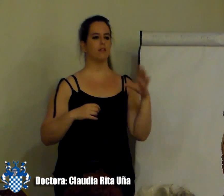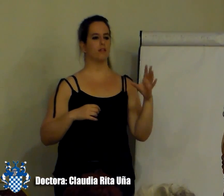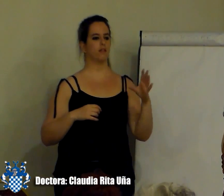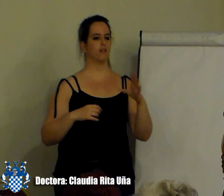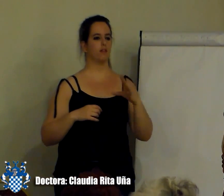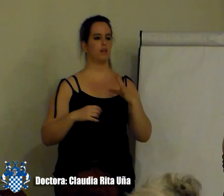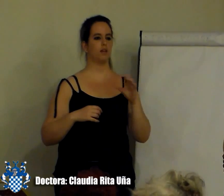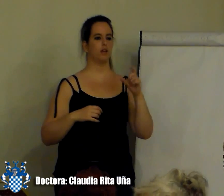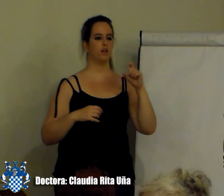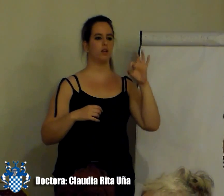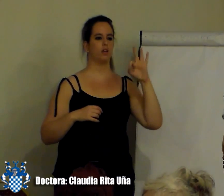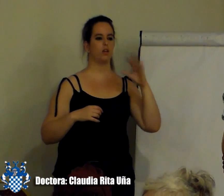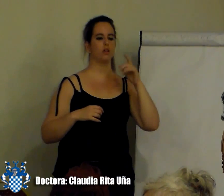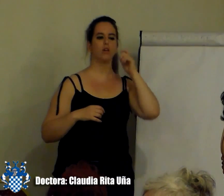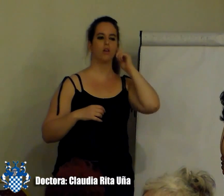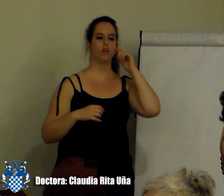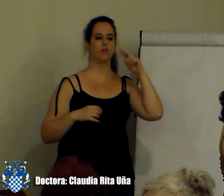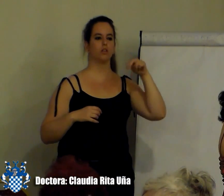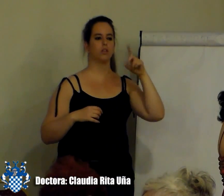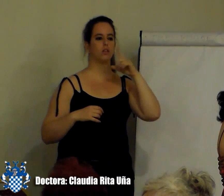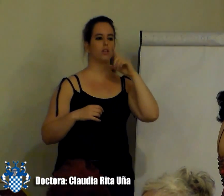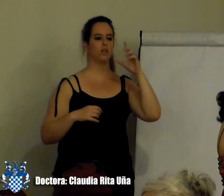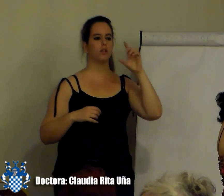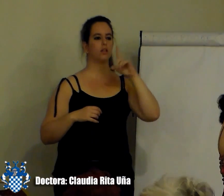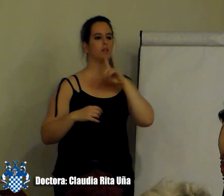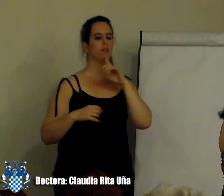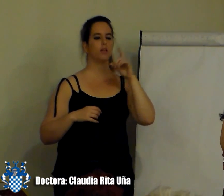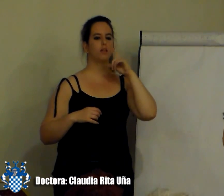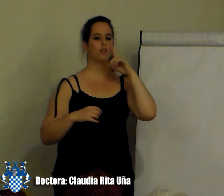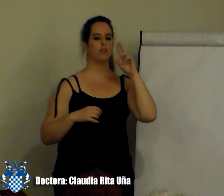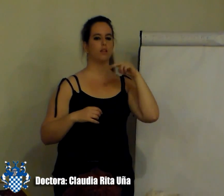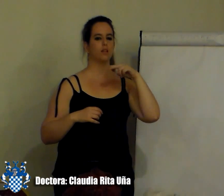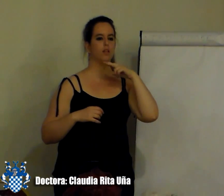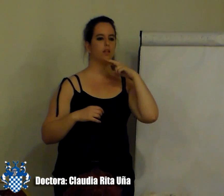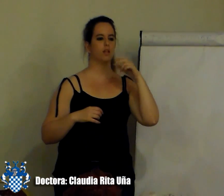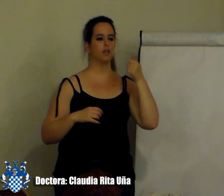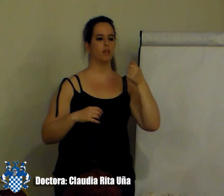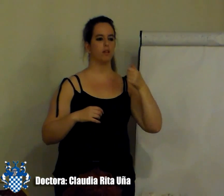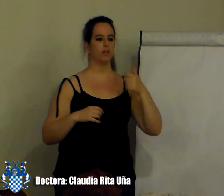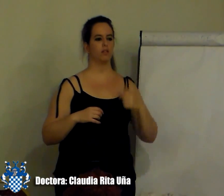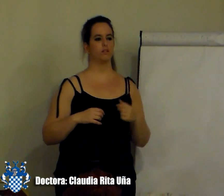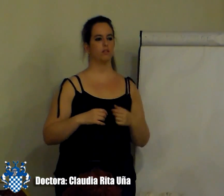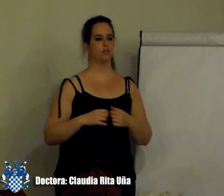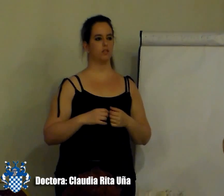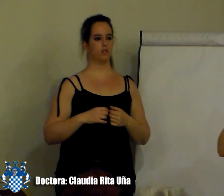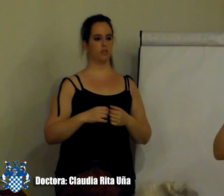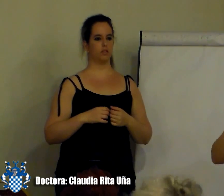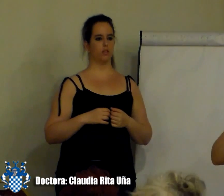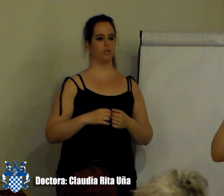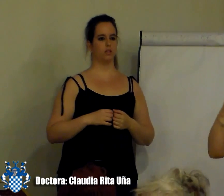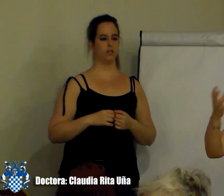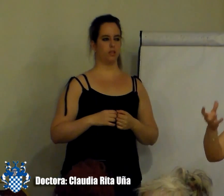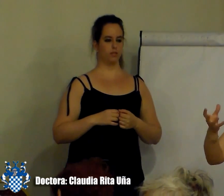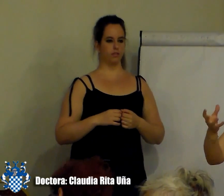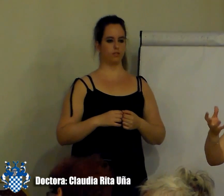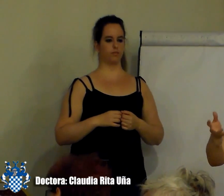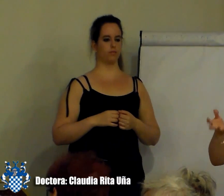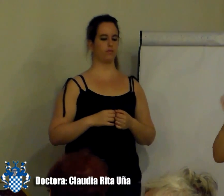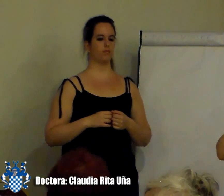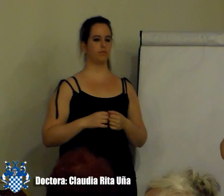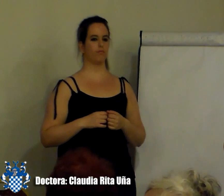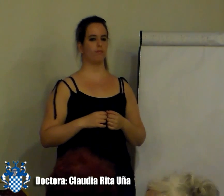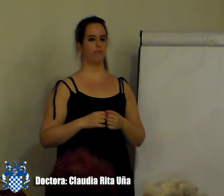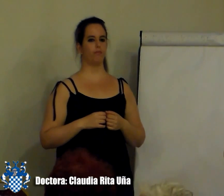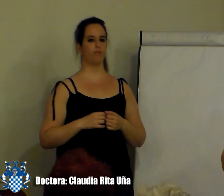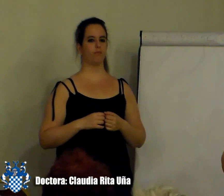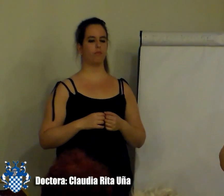fibromialgia. Factores desencadenantes de fibromialgia que van a aumentar la posibilidad de